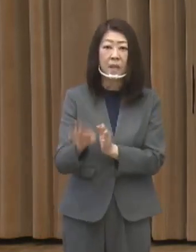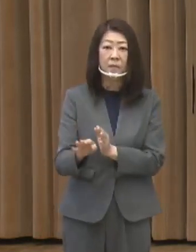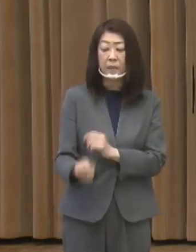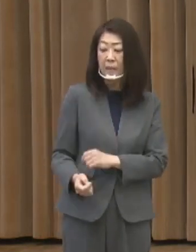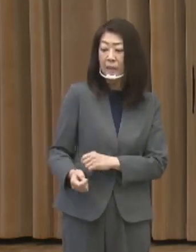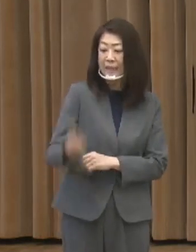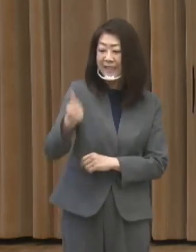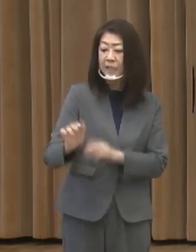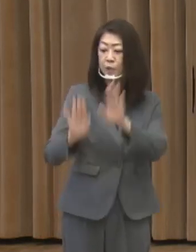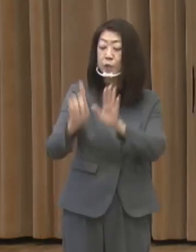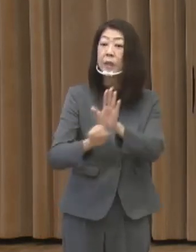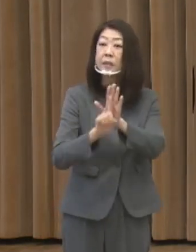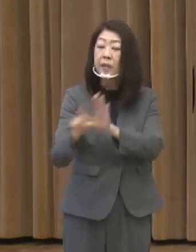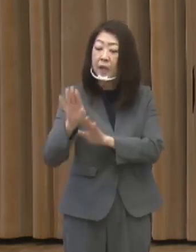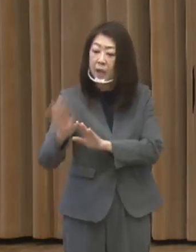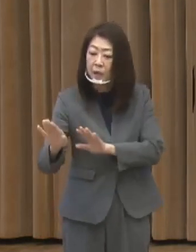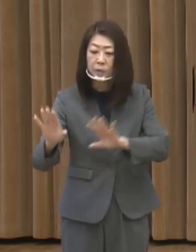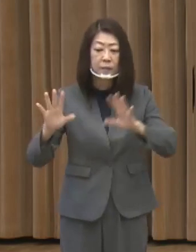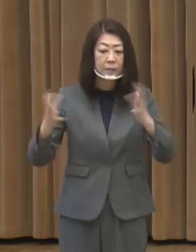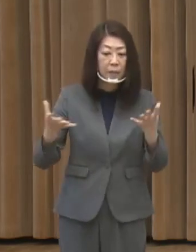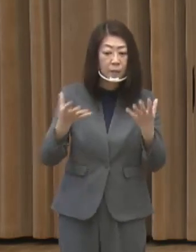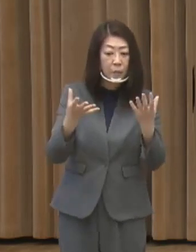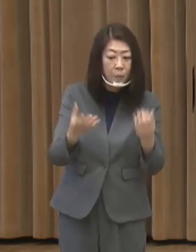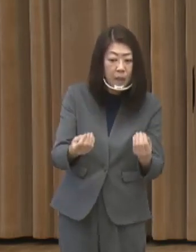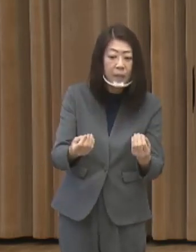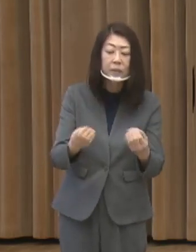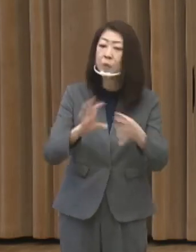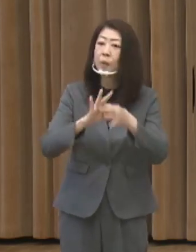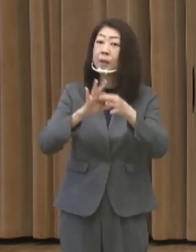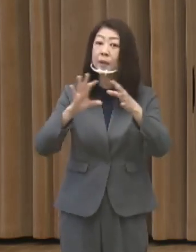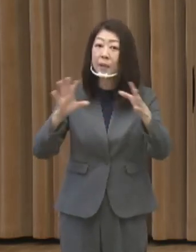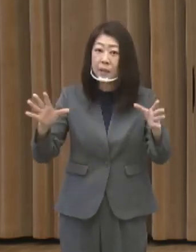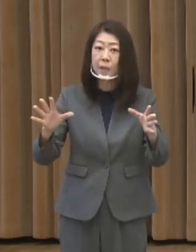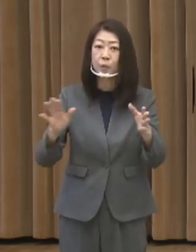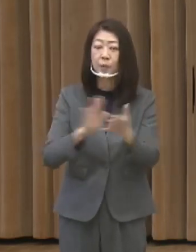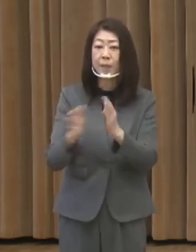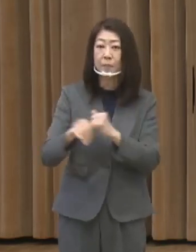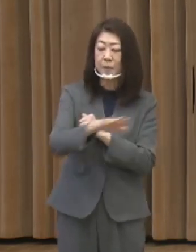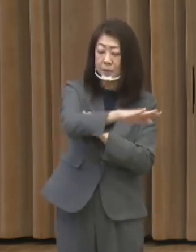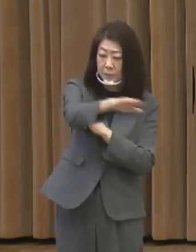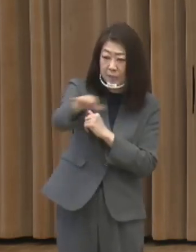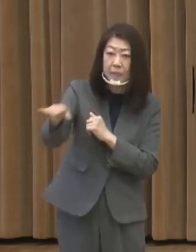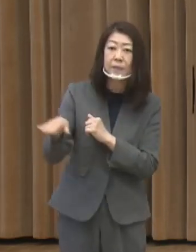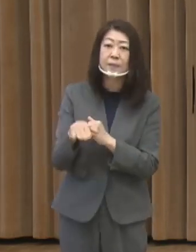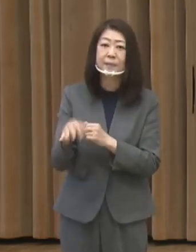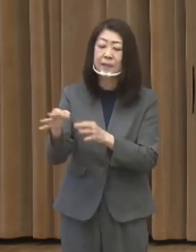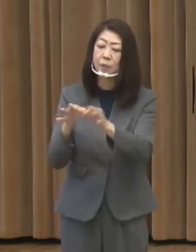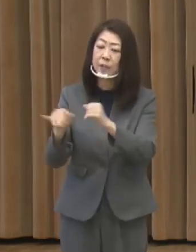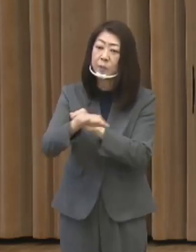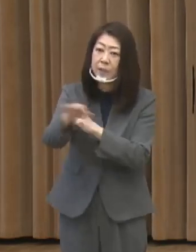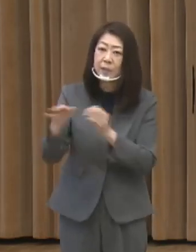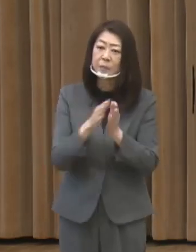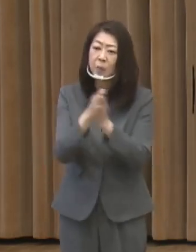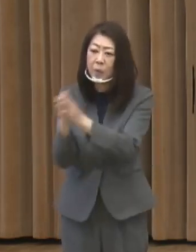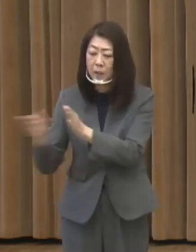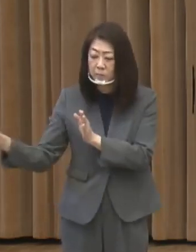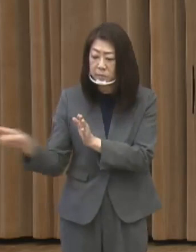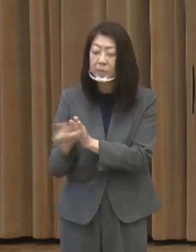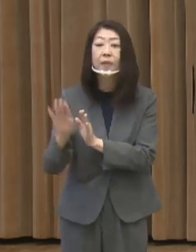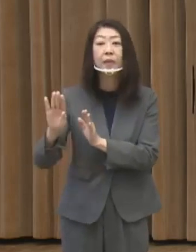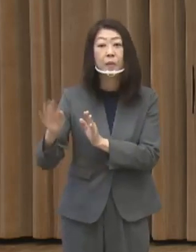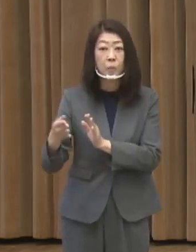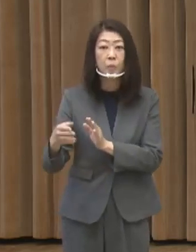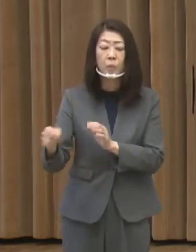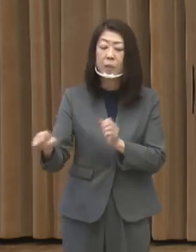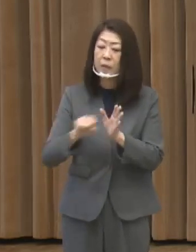ず、さまざまな要請を県民の皆様、事業者の皆様には行ってまいりました。残念ながら現時点では特効薬がない、ワ